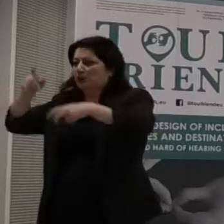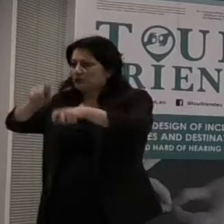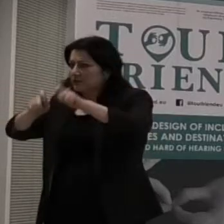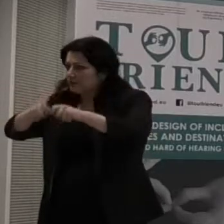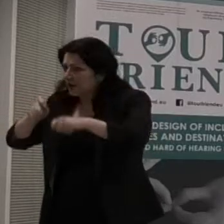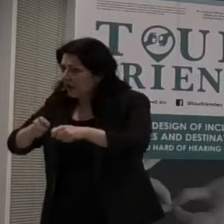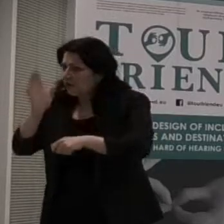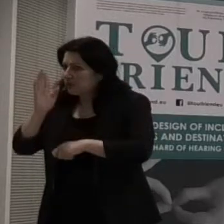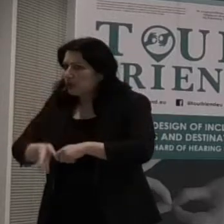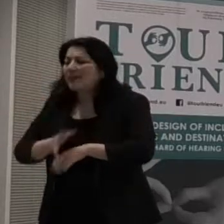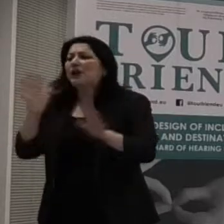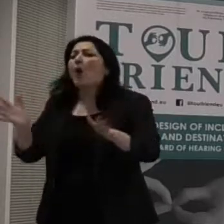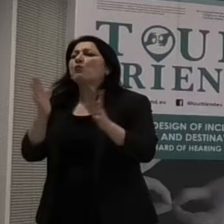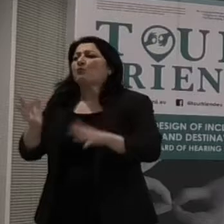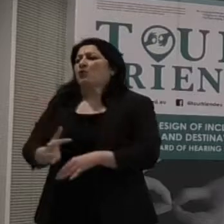χρειαστεί.